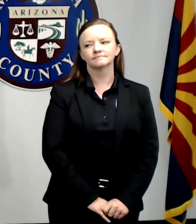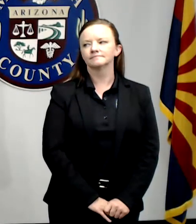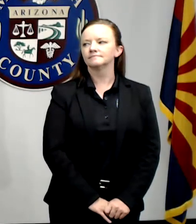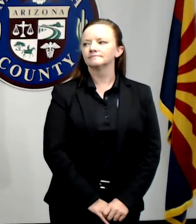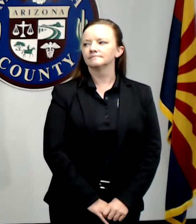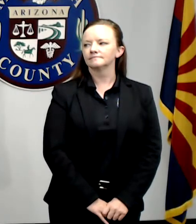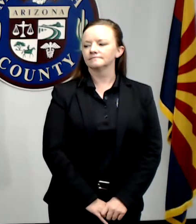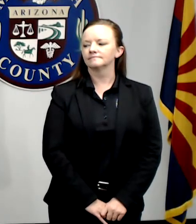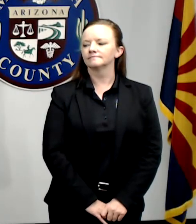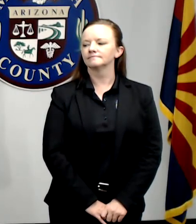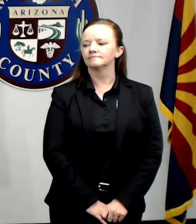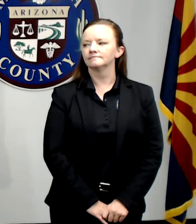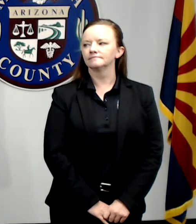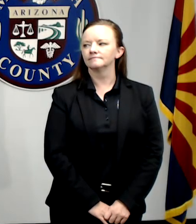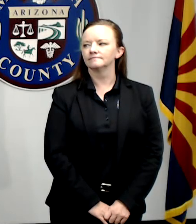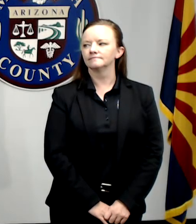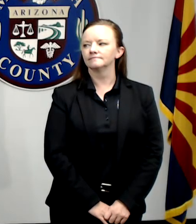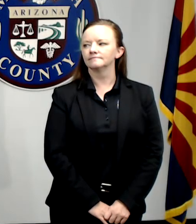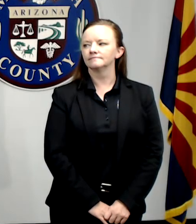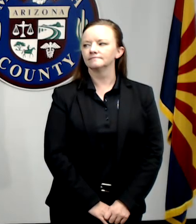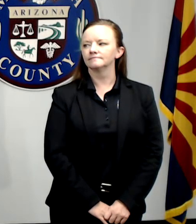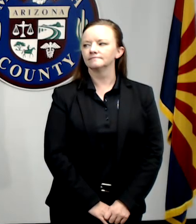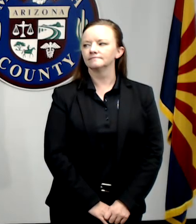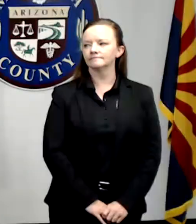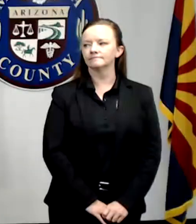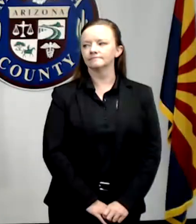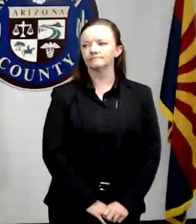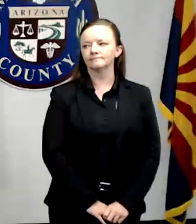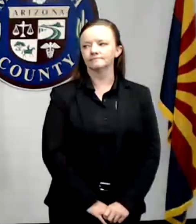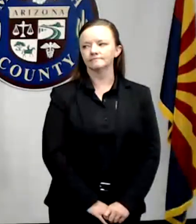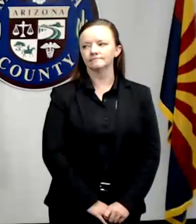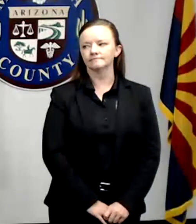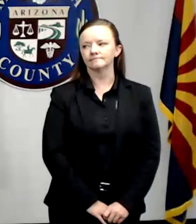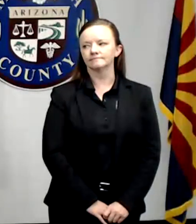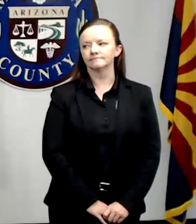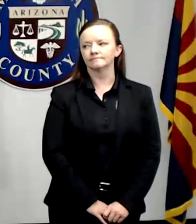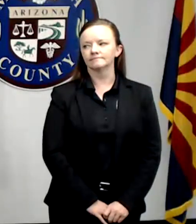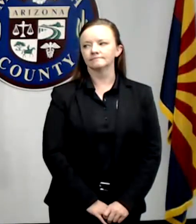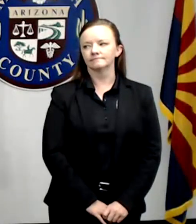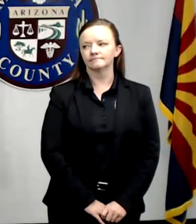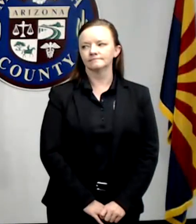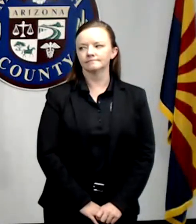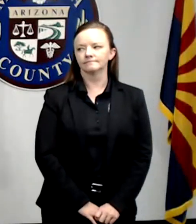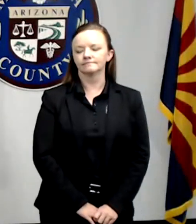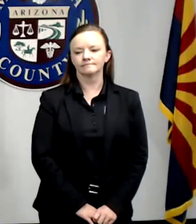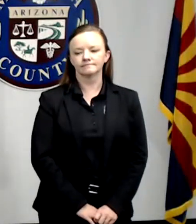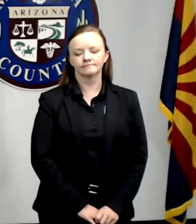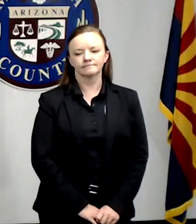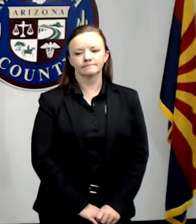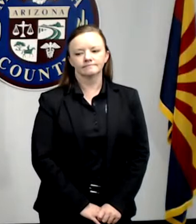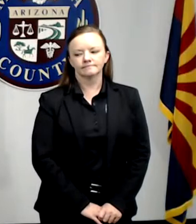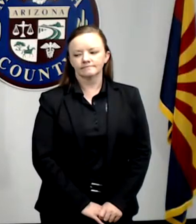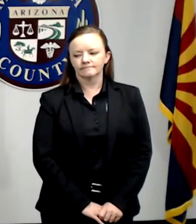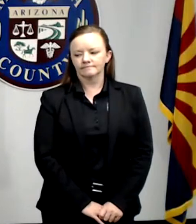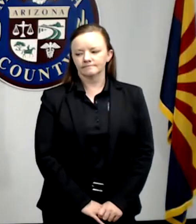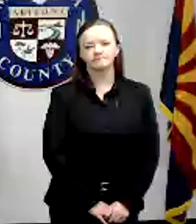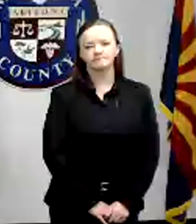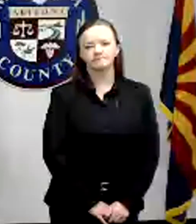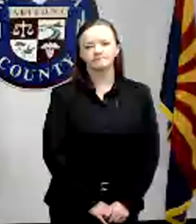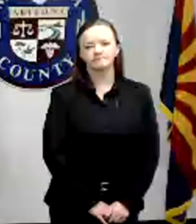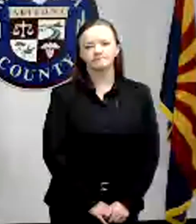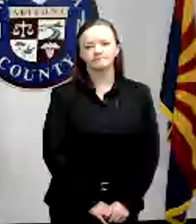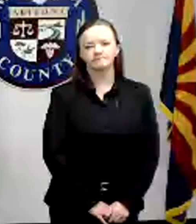de largo plazo? Y también se necesita solamente varias semanas solamente para poder tener ese tipo de